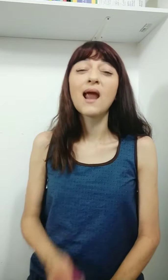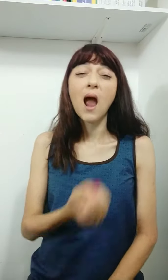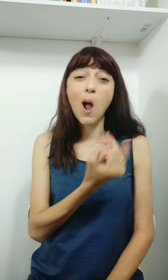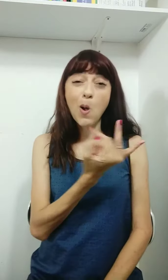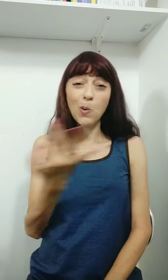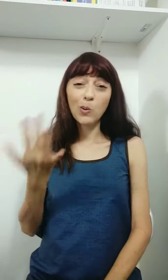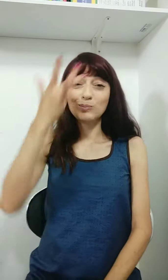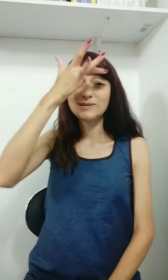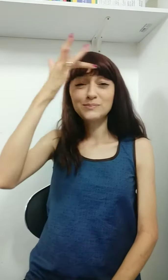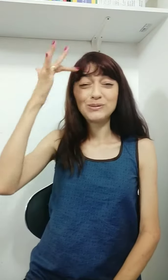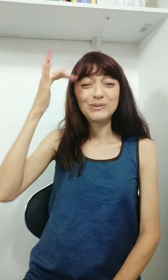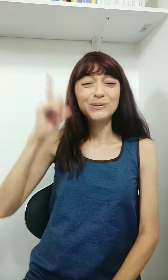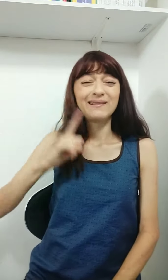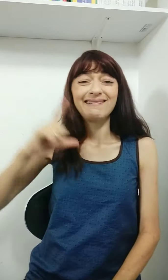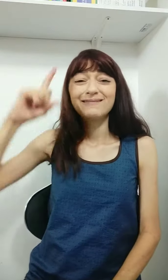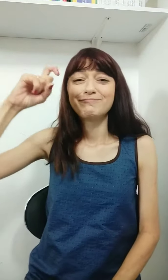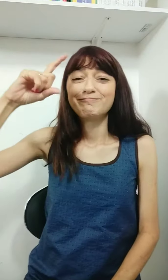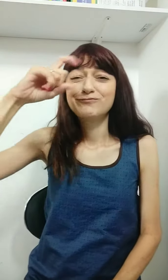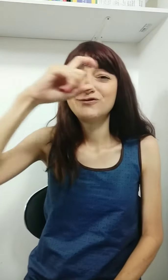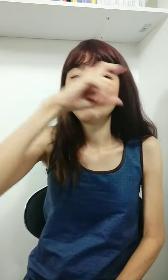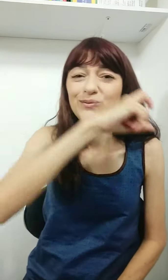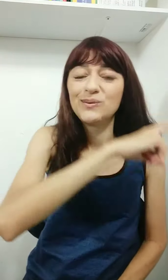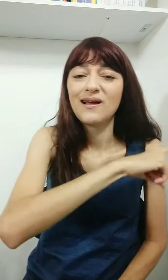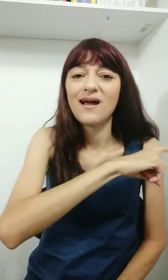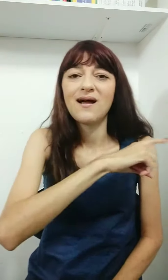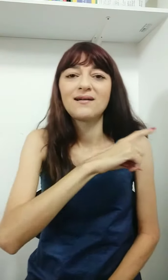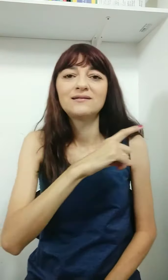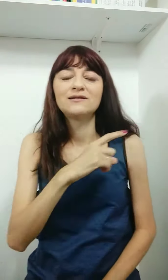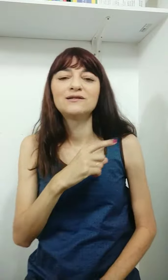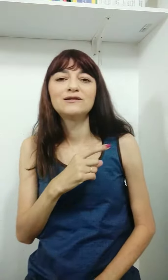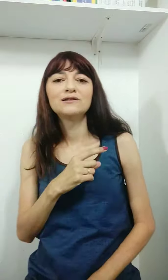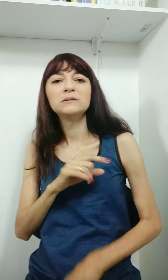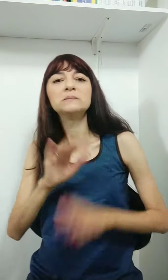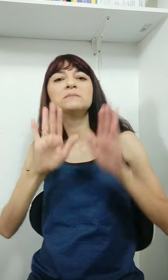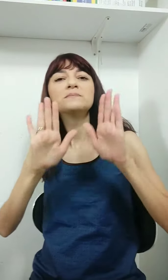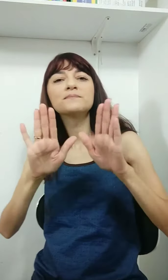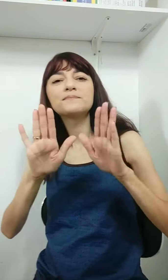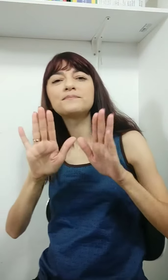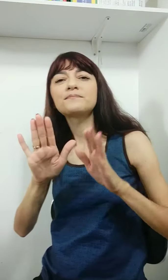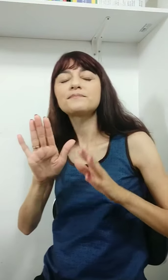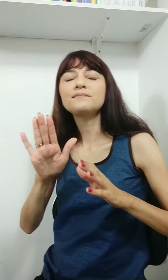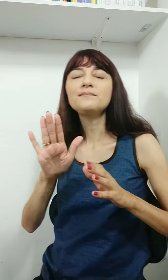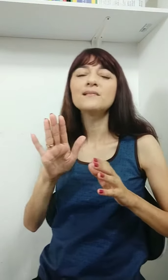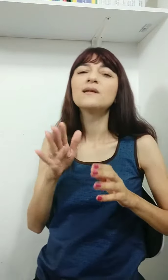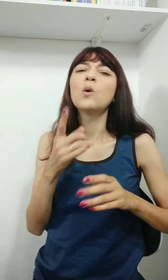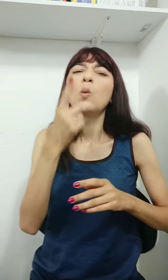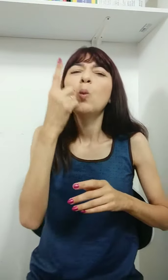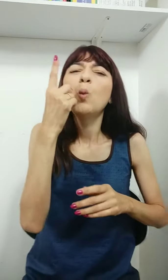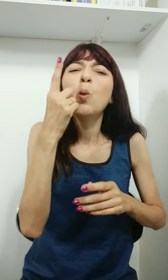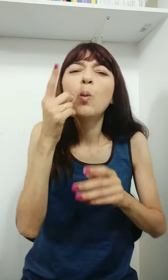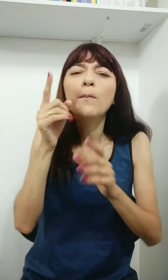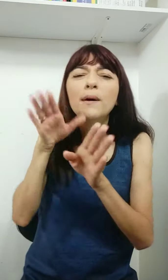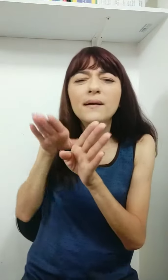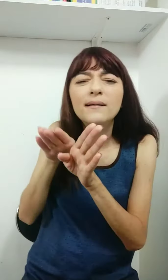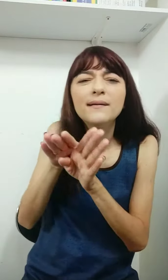acrescentem essa expressão facial, tá? Porque temos muitas pessoas que às vezes têm dificuldades. Algumas pessoas têm